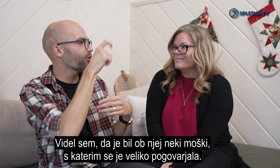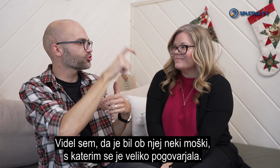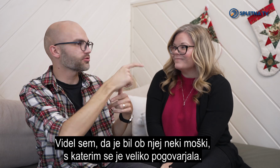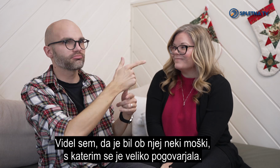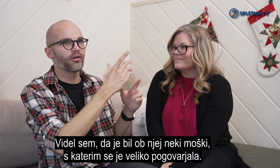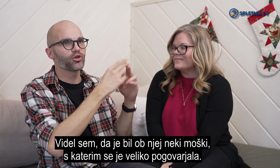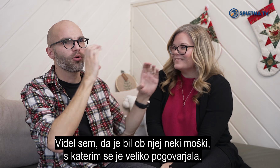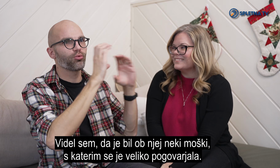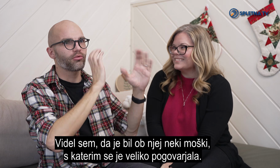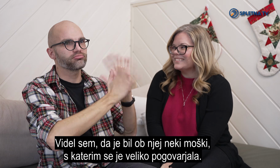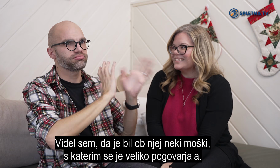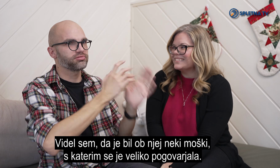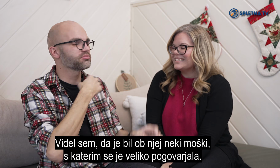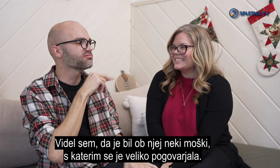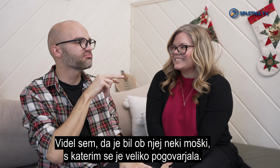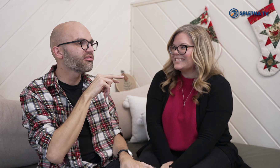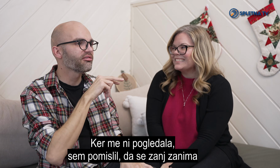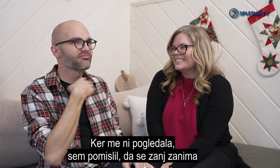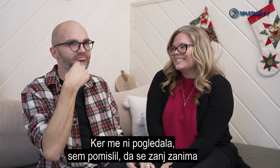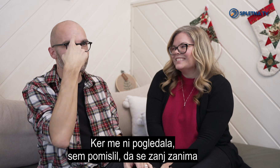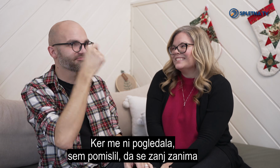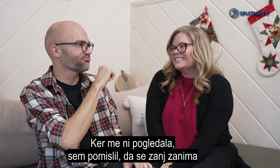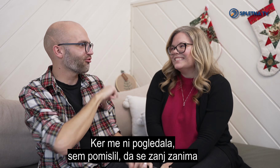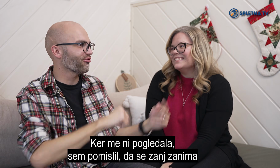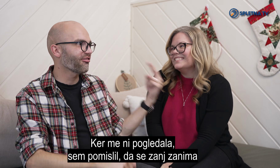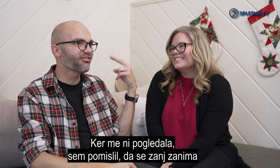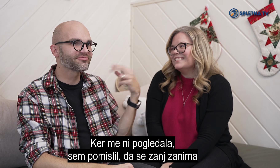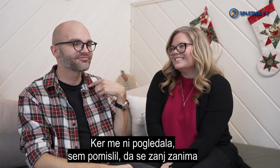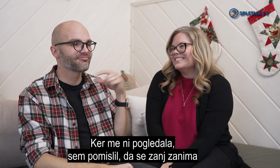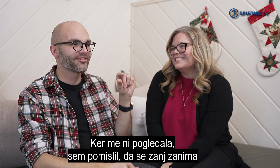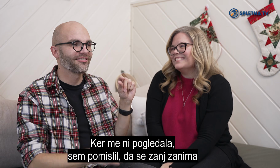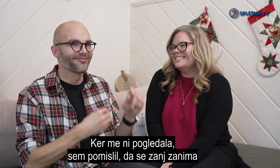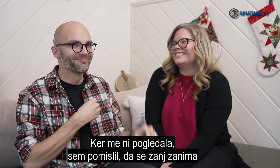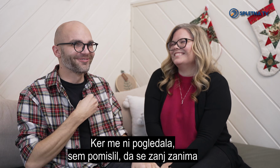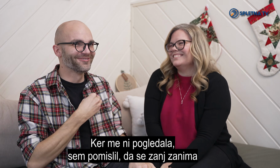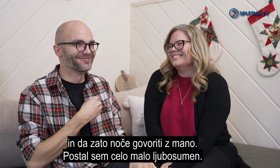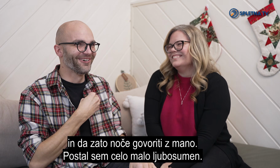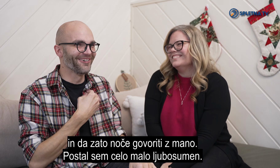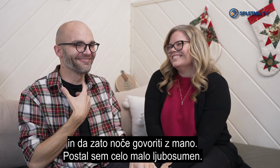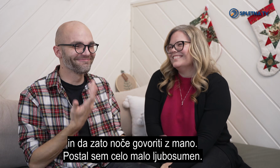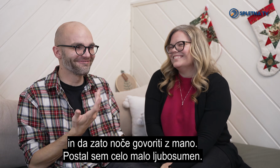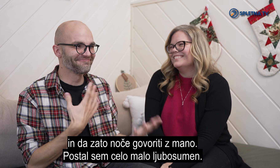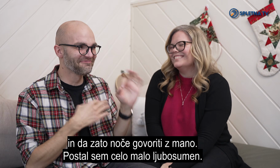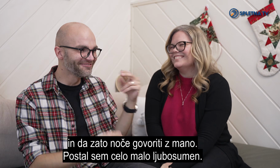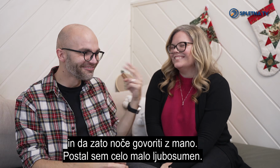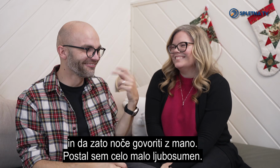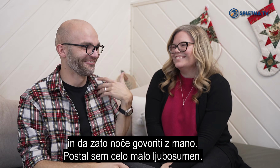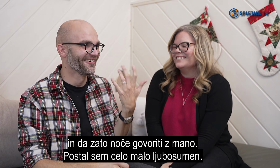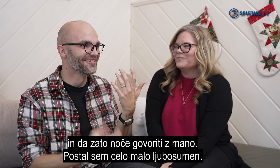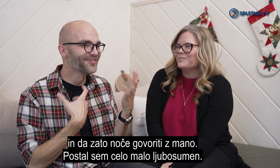kar precej v dvomih. Videl sem, da je bil ob njej neki moški, s katerim se je veliko pogovarjala. Ker me ni pogledala, sem pomislil, da